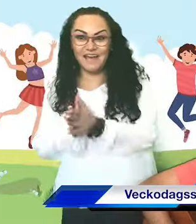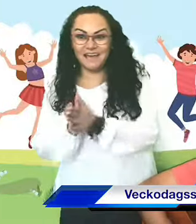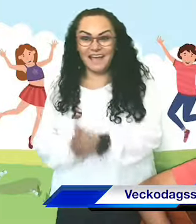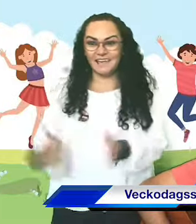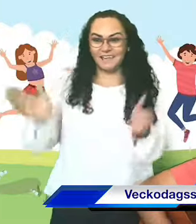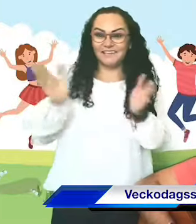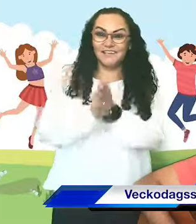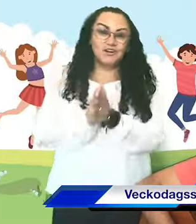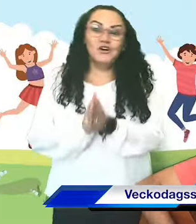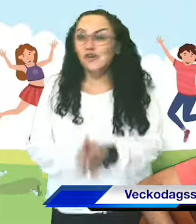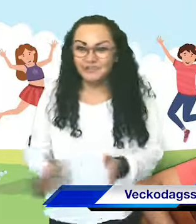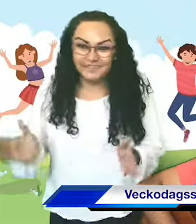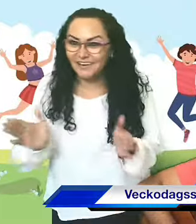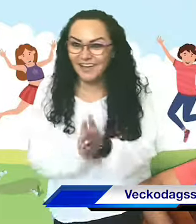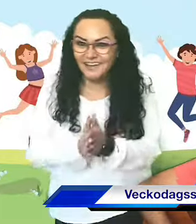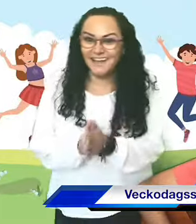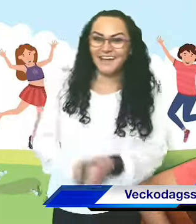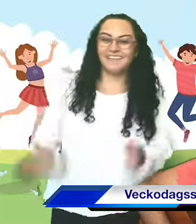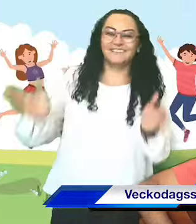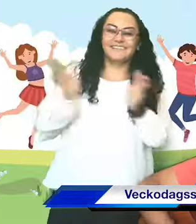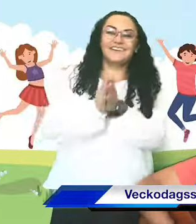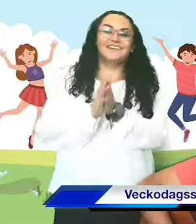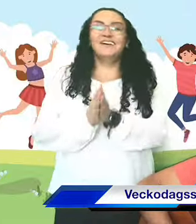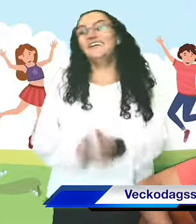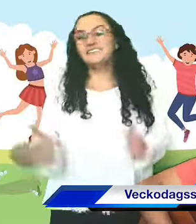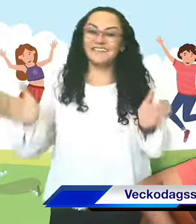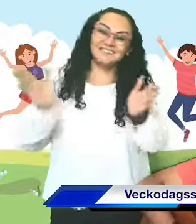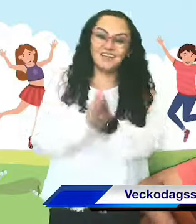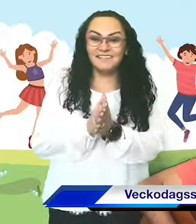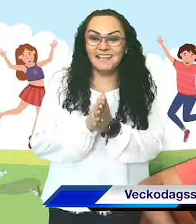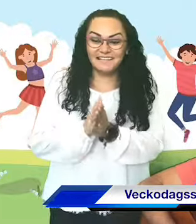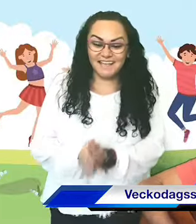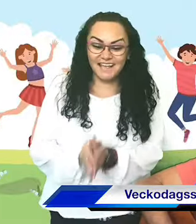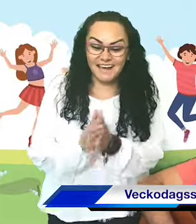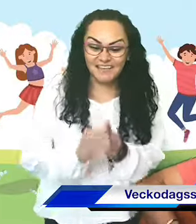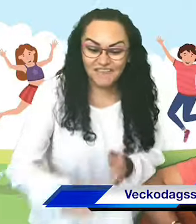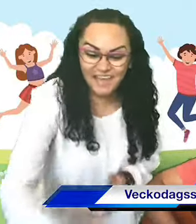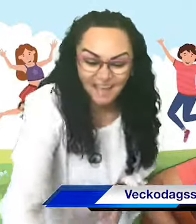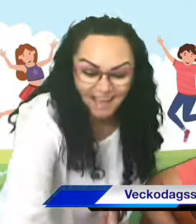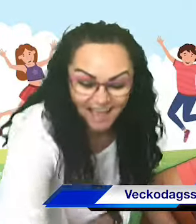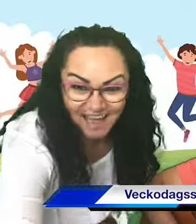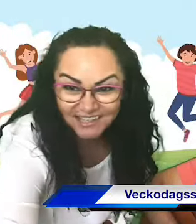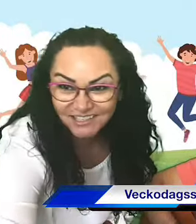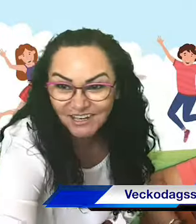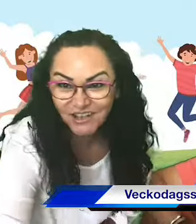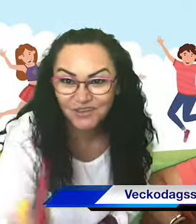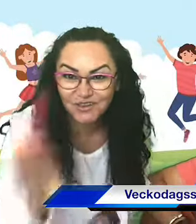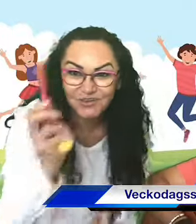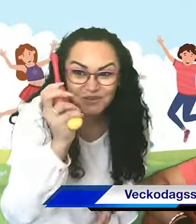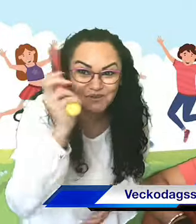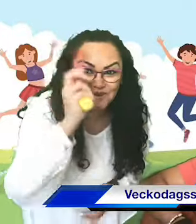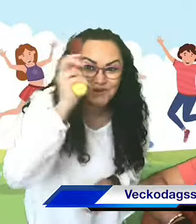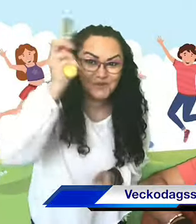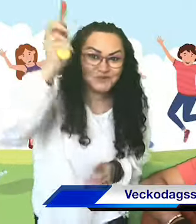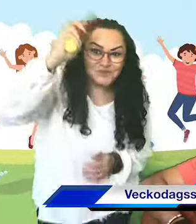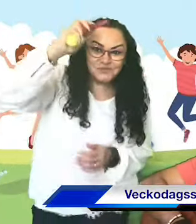sen fredag, och sen lördag, och sen söndag, sen är veckan